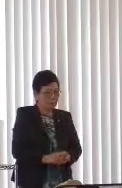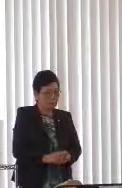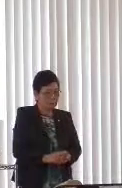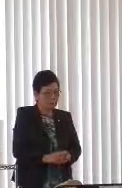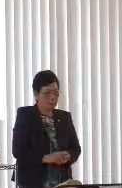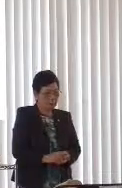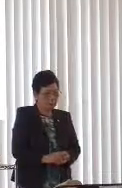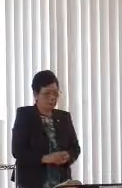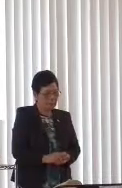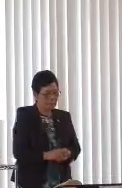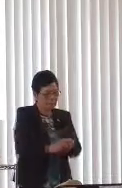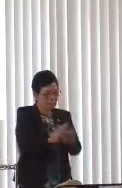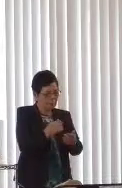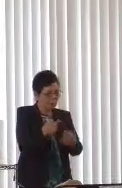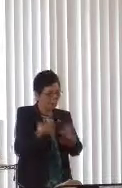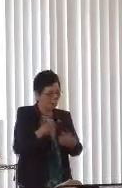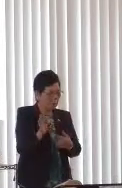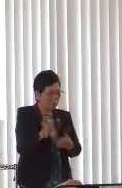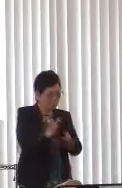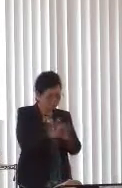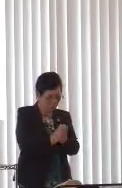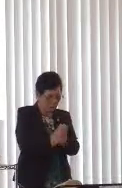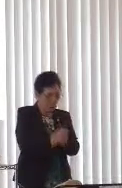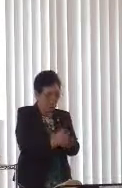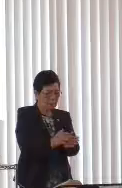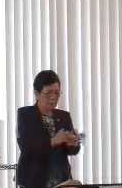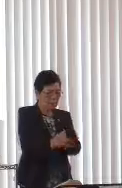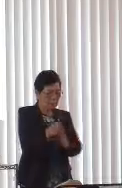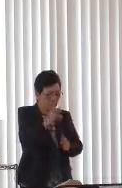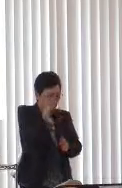皆によってお祈りをいたします。アーメン。